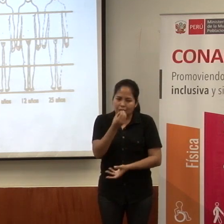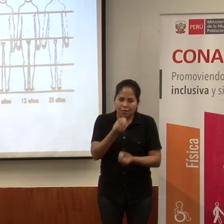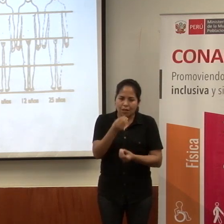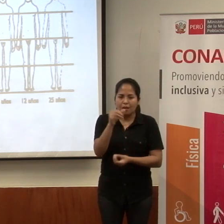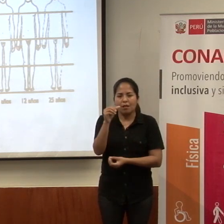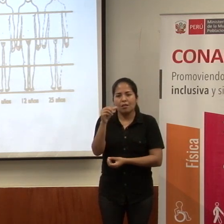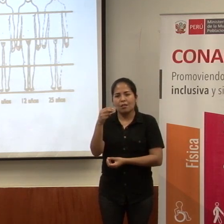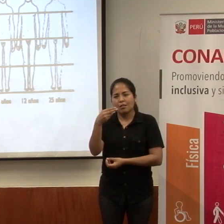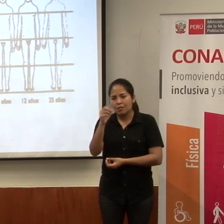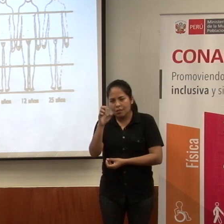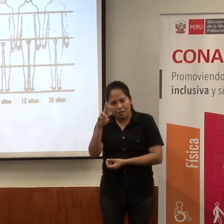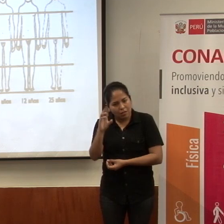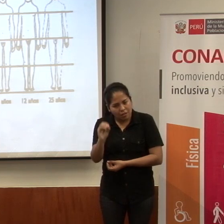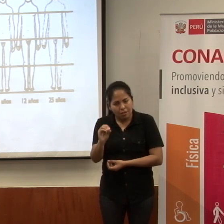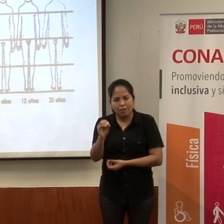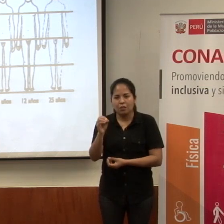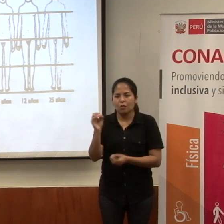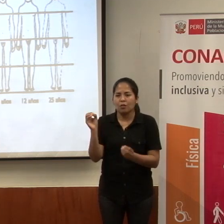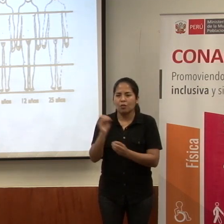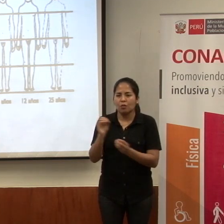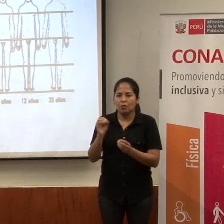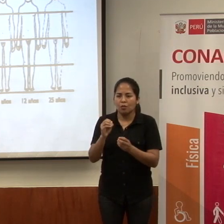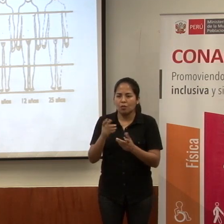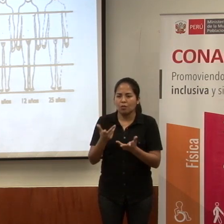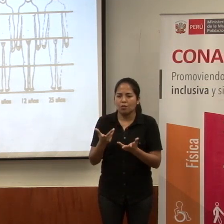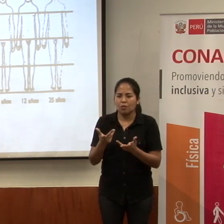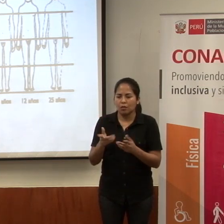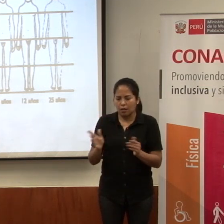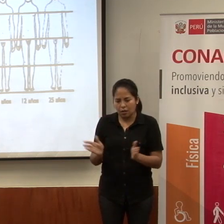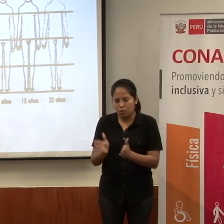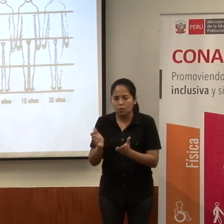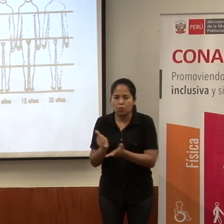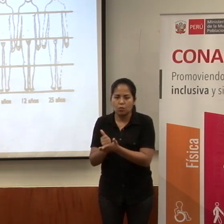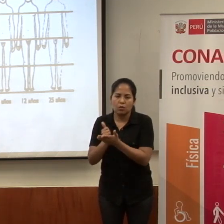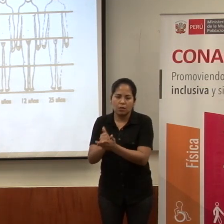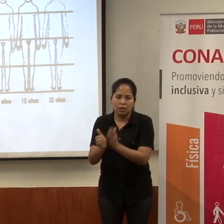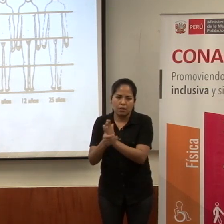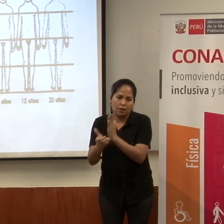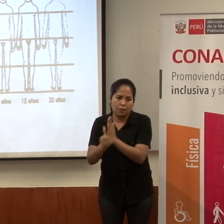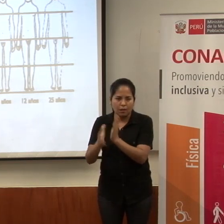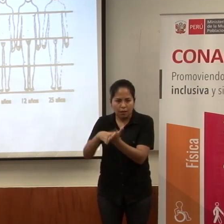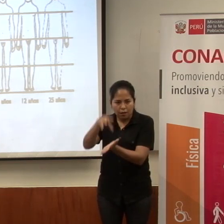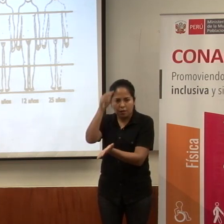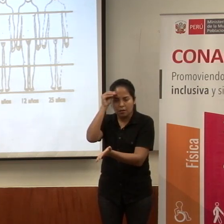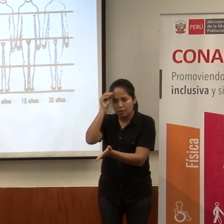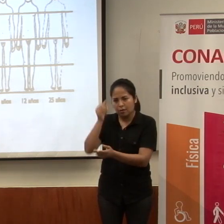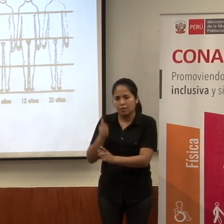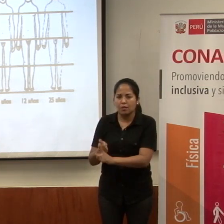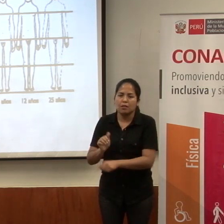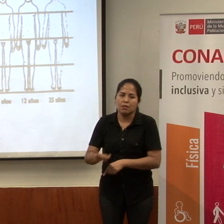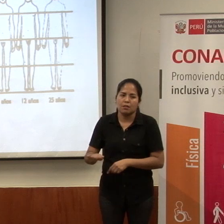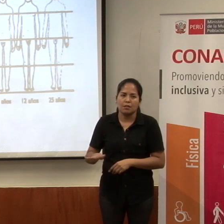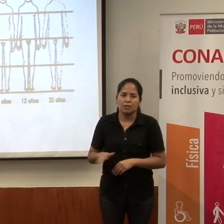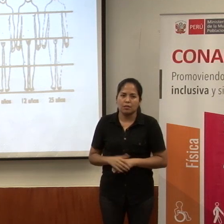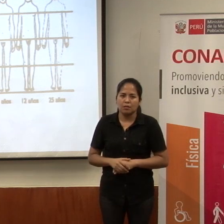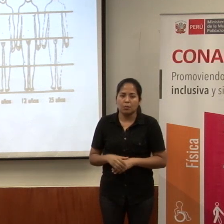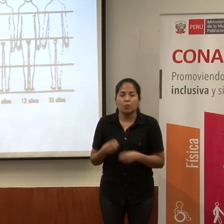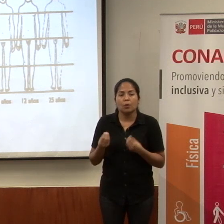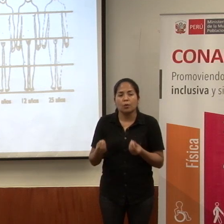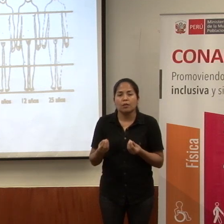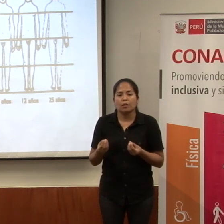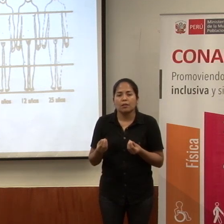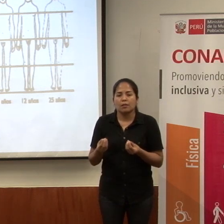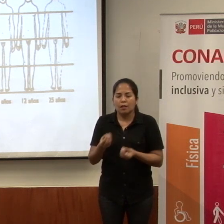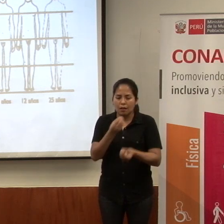anemia, con una serie de debates que hay, tienen efectos sobre la capacidad de aprender. ¿Por